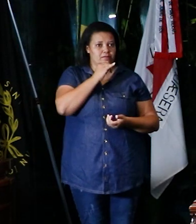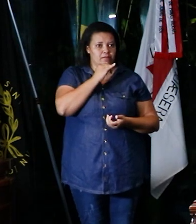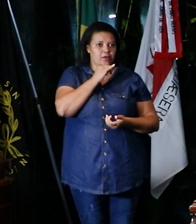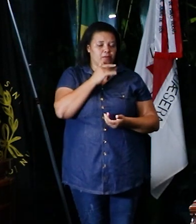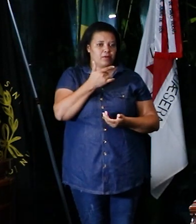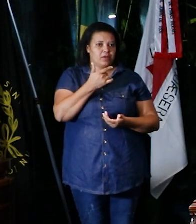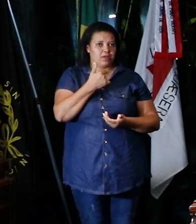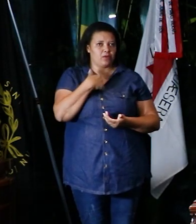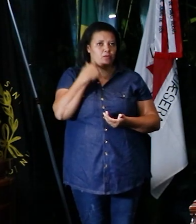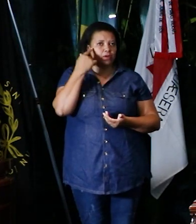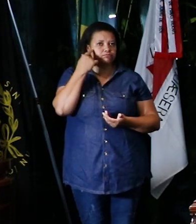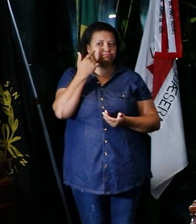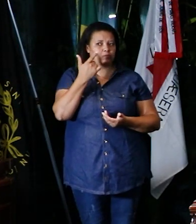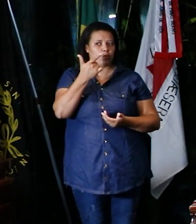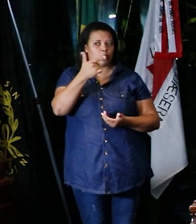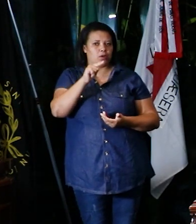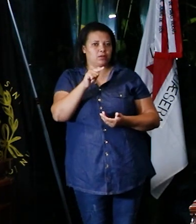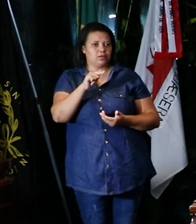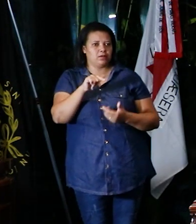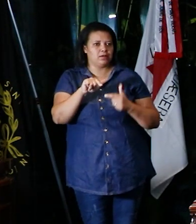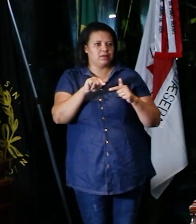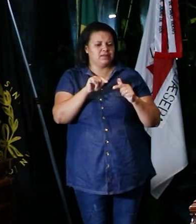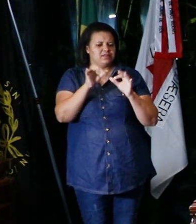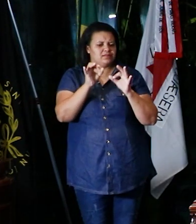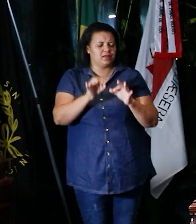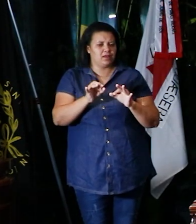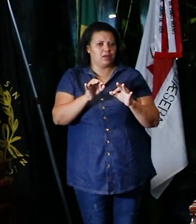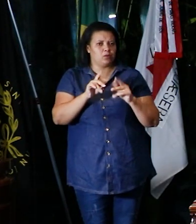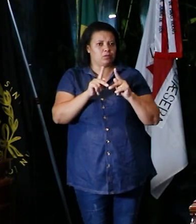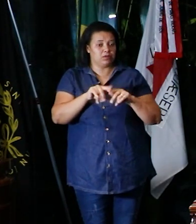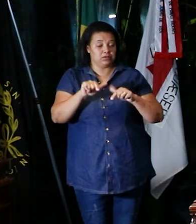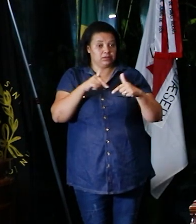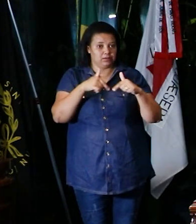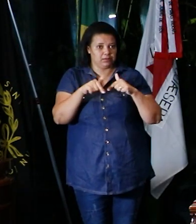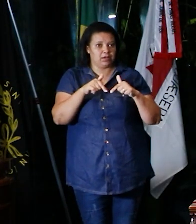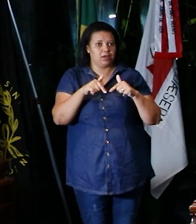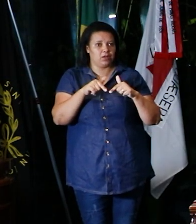com Drummond. É uma enorme